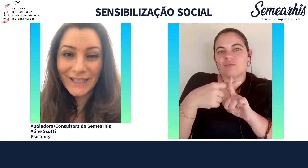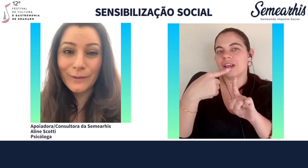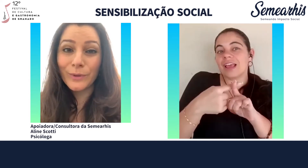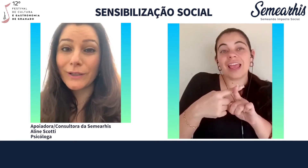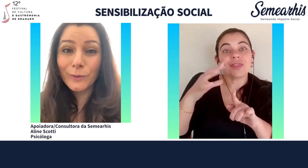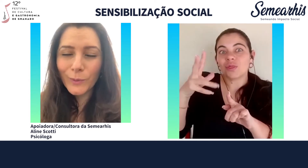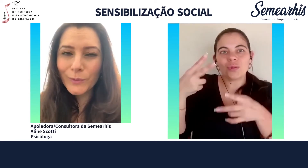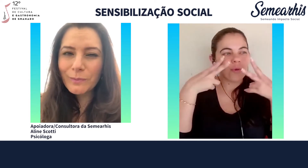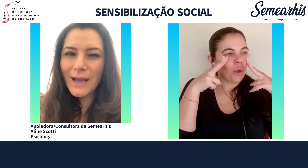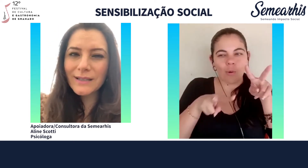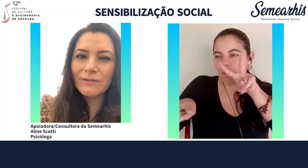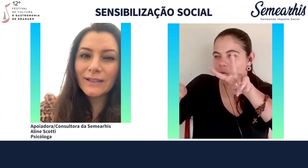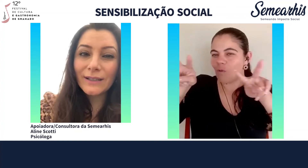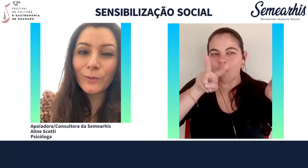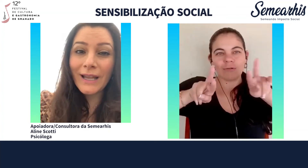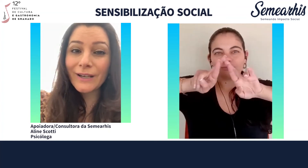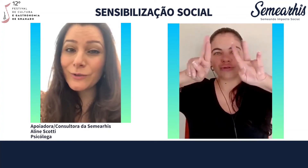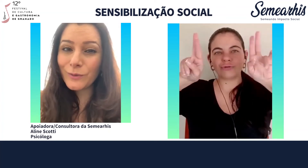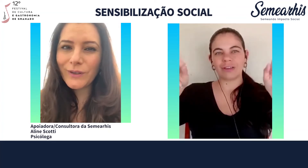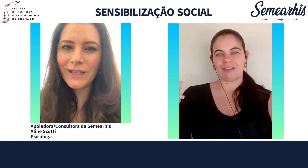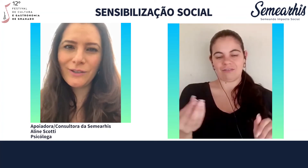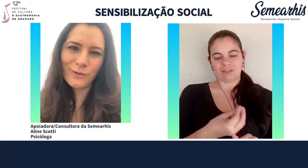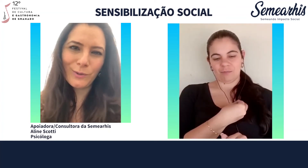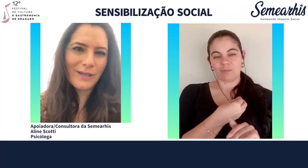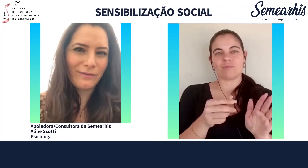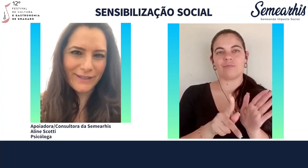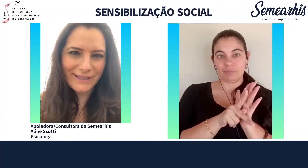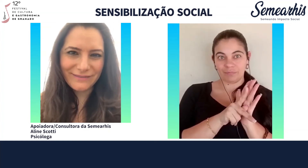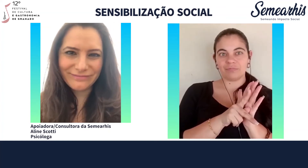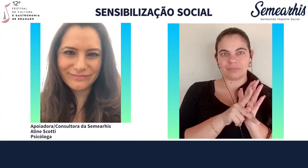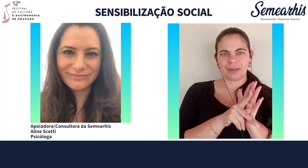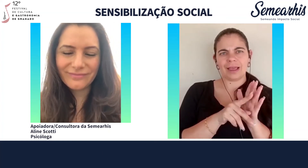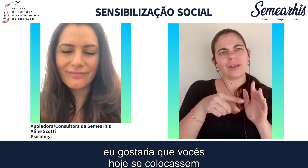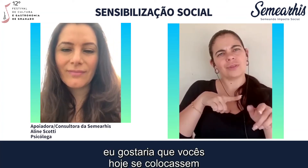todos, porque todos passam a ter um olhar diferente sobre a vida.